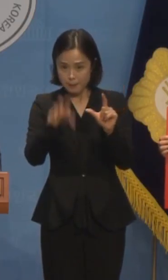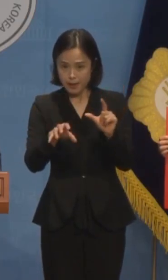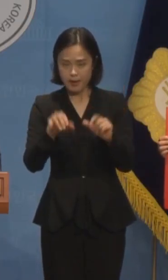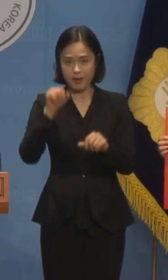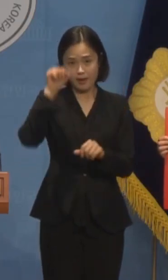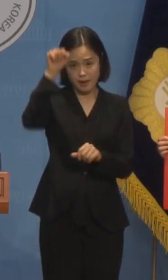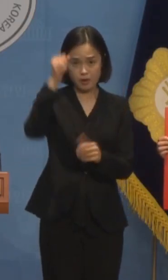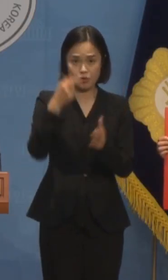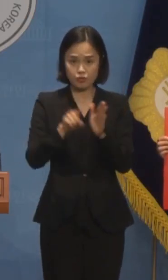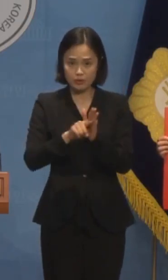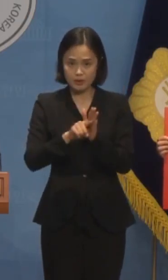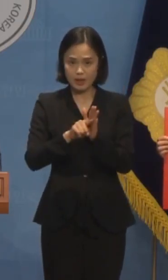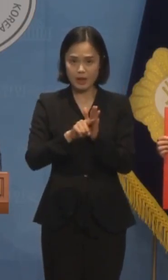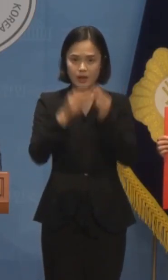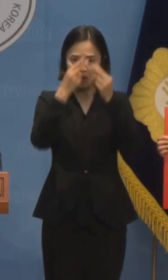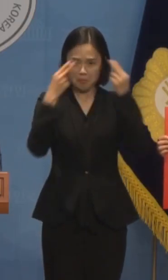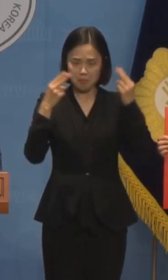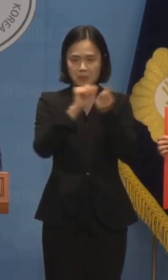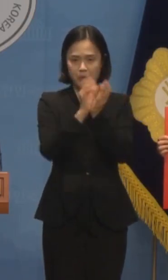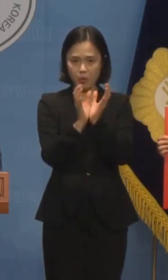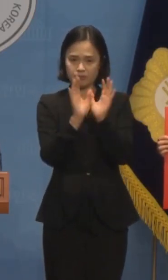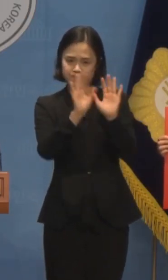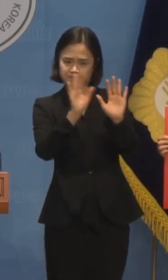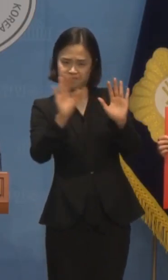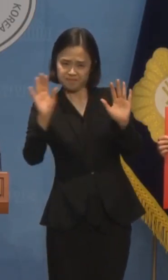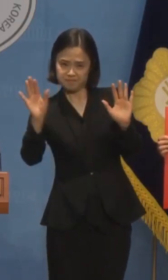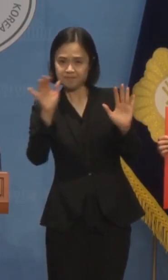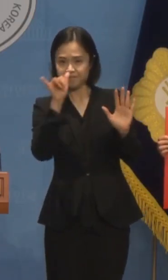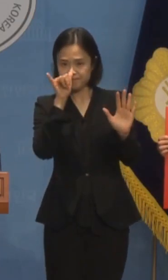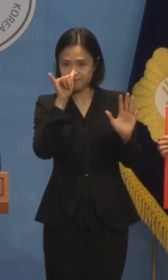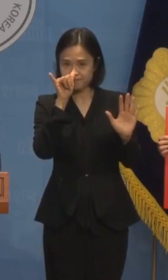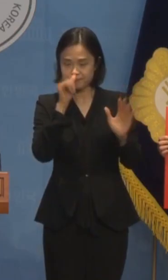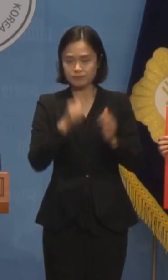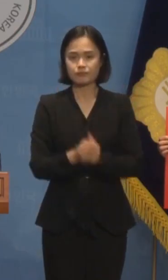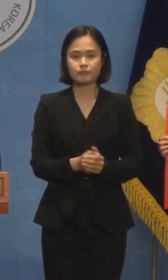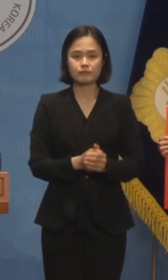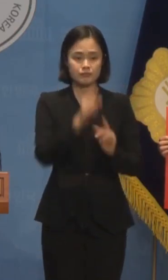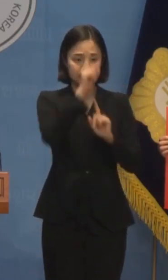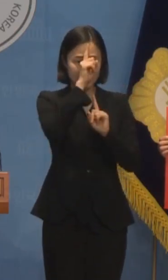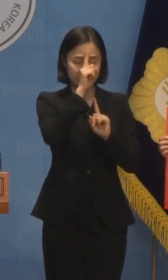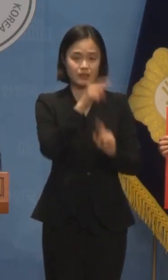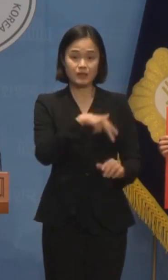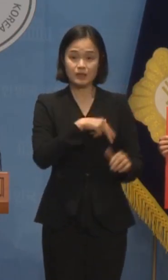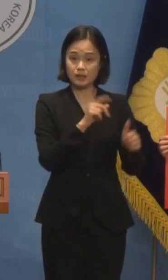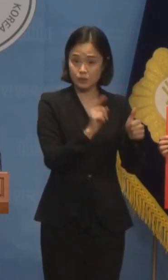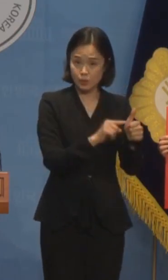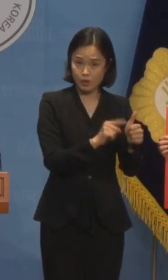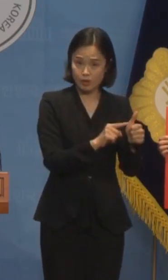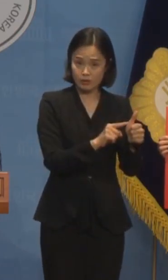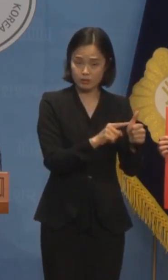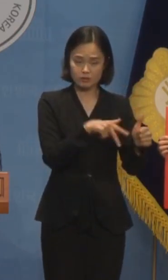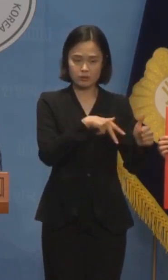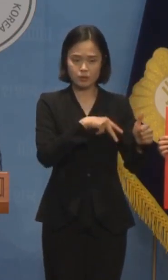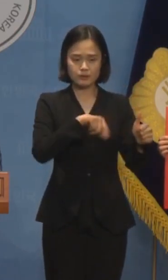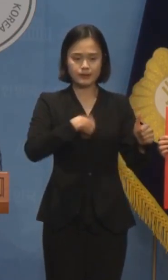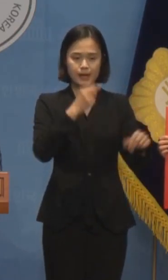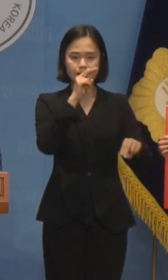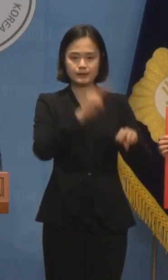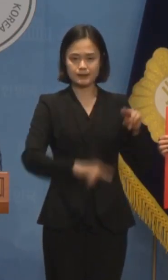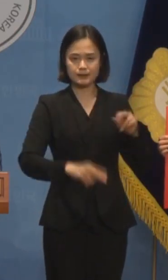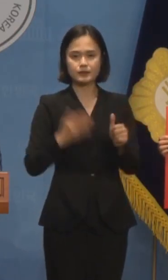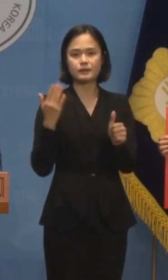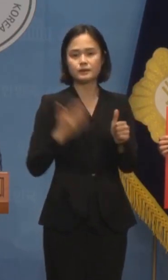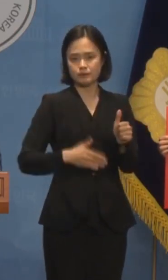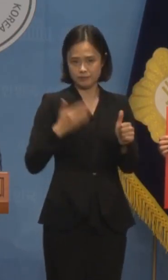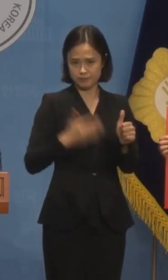행동으로 분노를 표하며 국민의힘 출신 이영경 시의원이 의원직 자진 사퇴를 요구하고